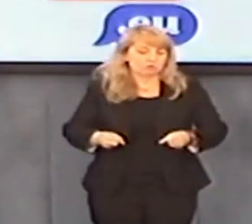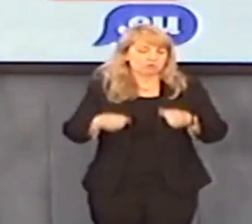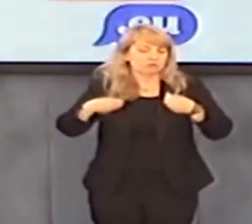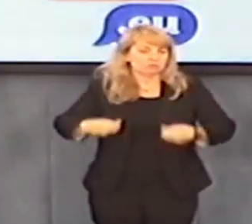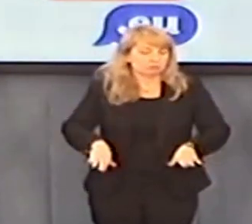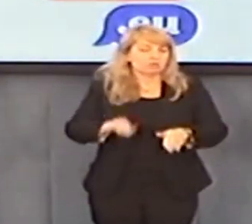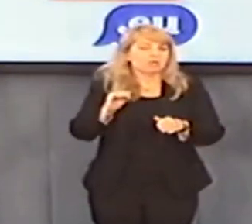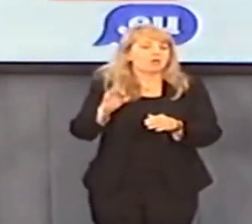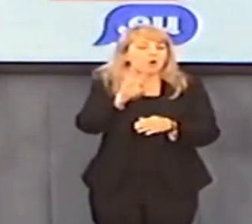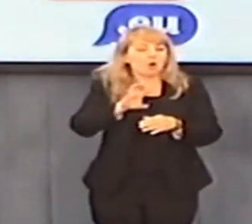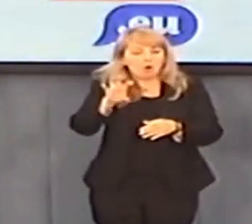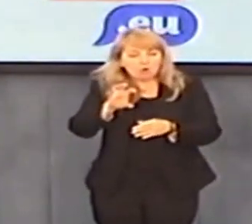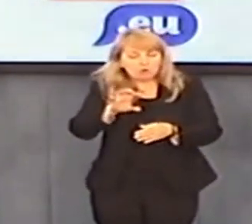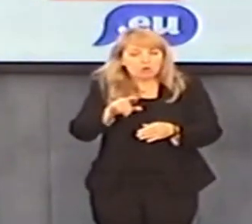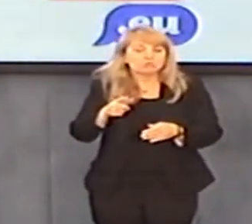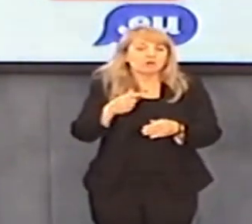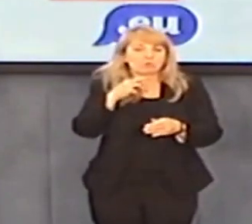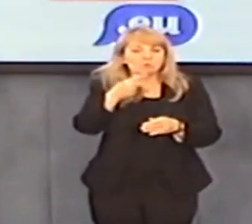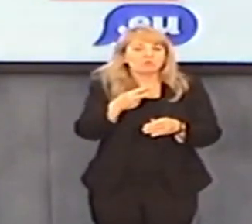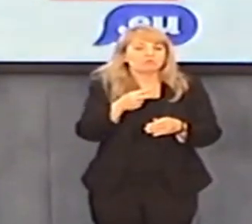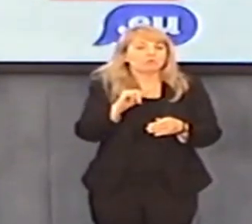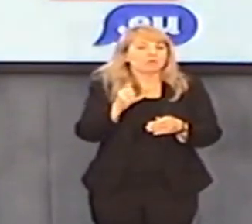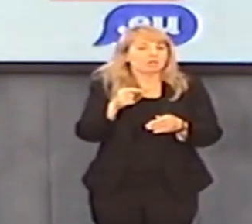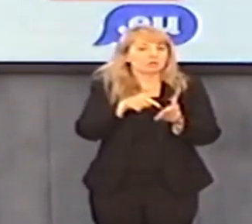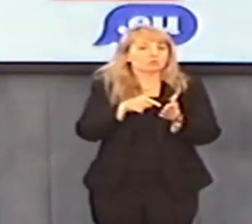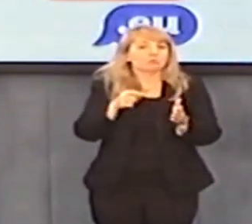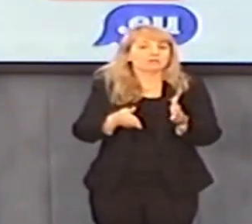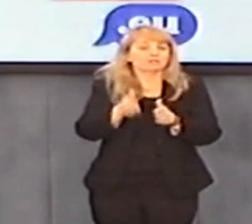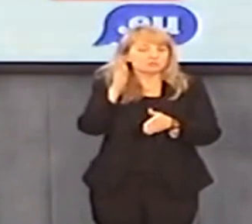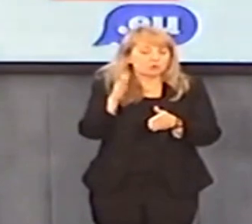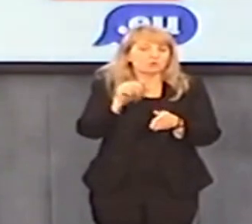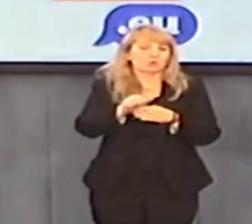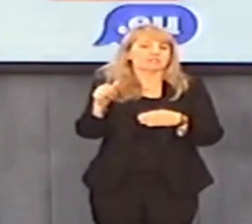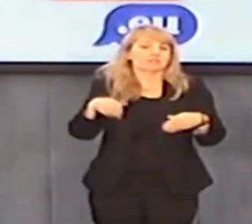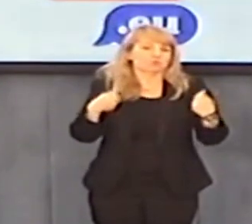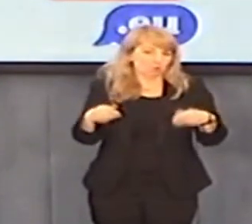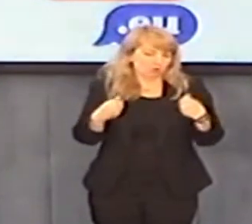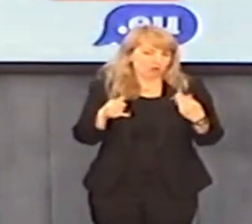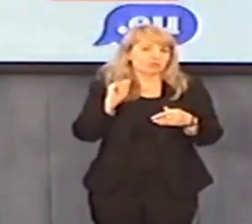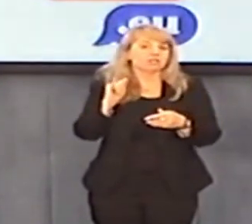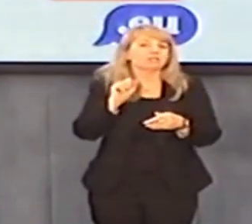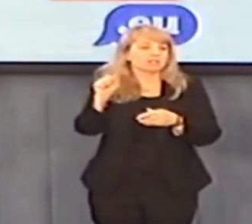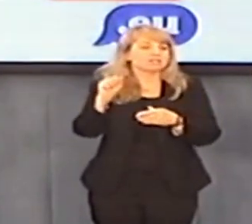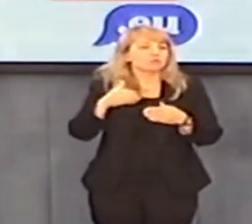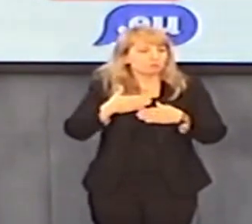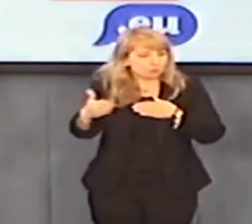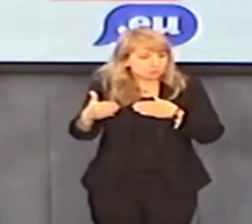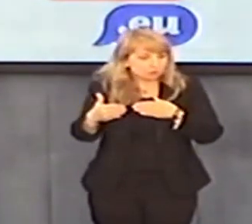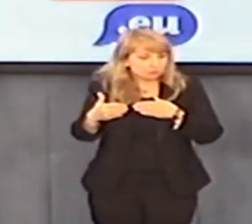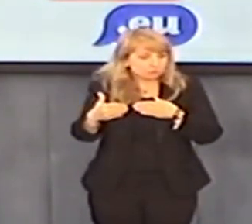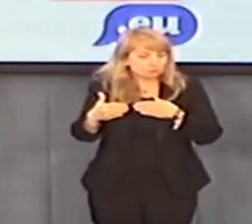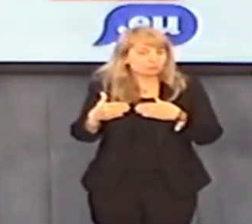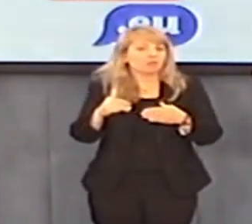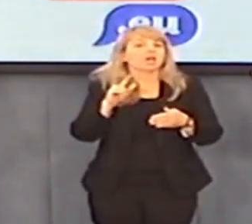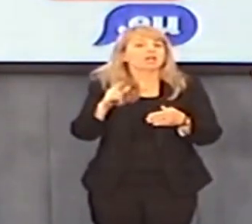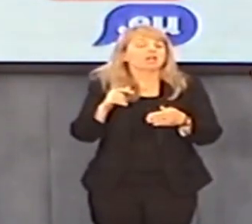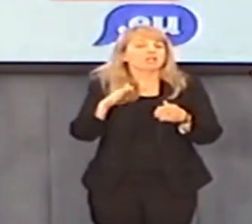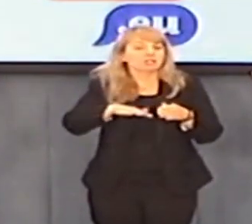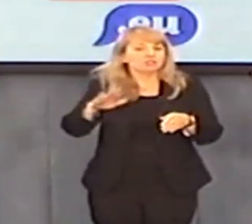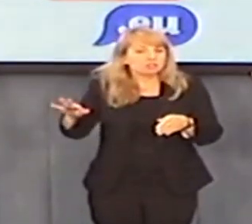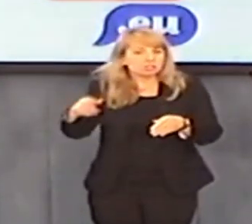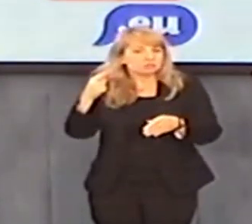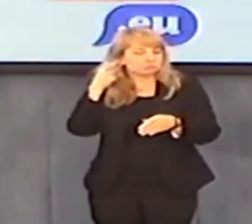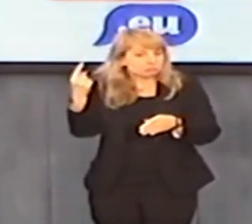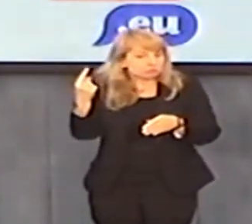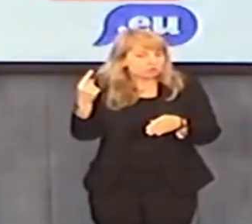ich narządy, mówiąc: jak ci stoi, to jesteś zdrowy i jesteś w porządku. Z relacji dzieci